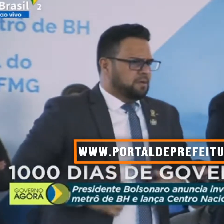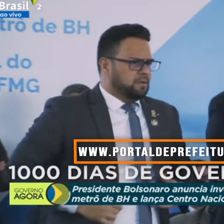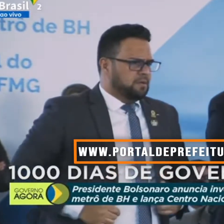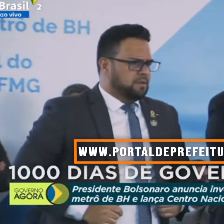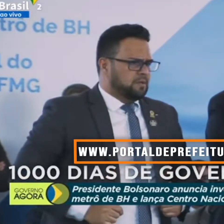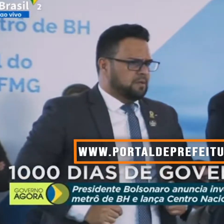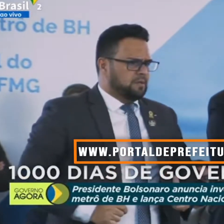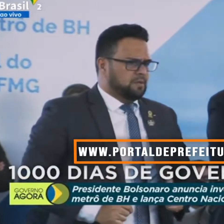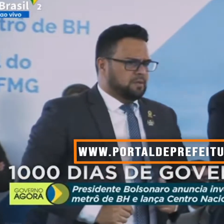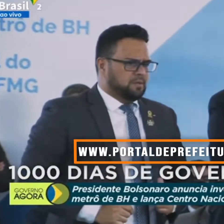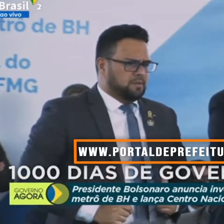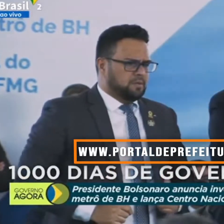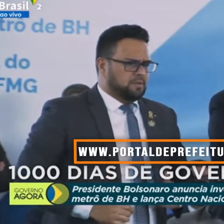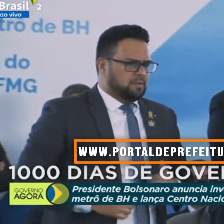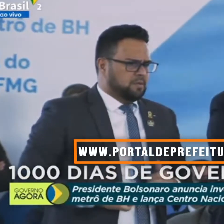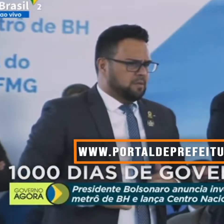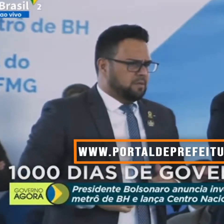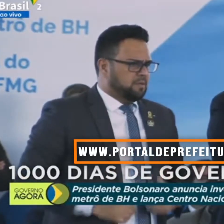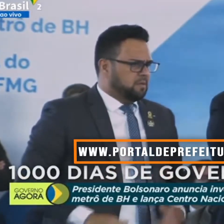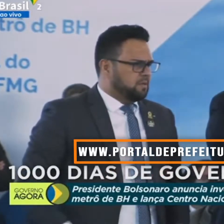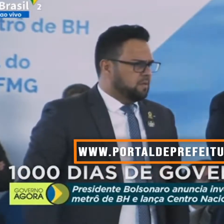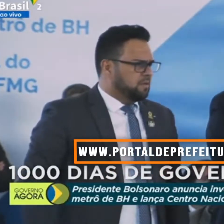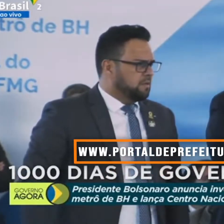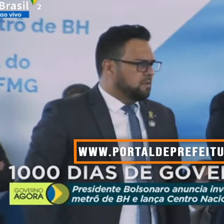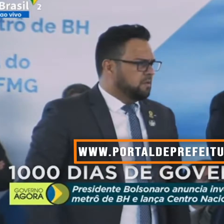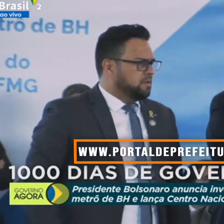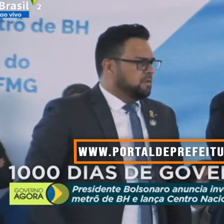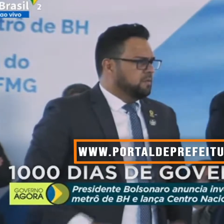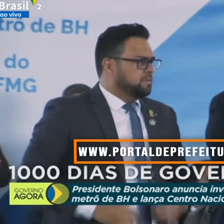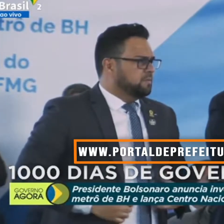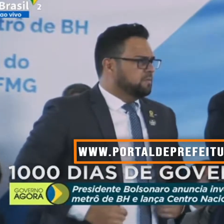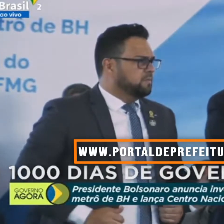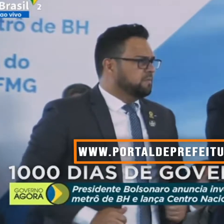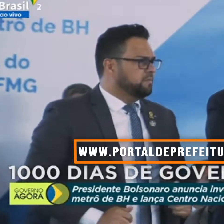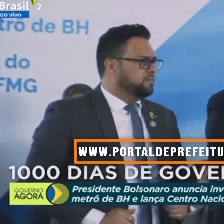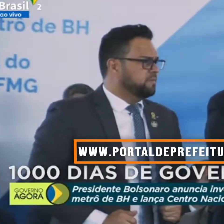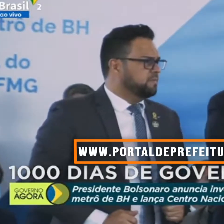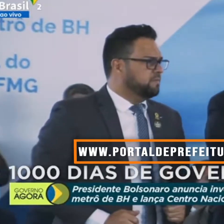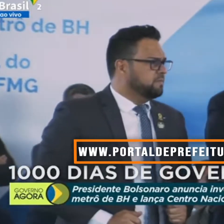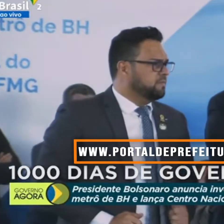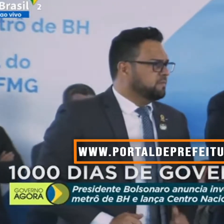dias, 600 dias de pandemia.